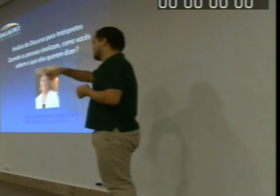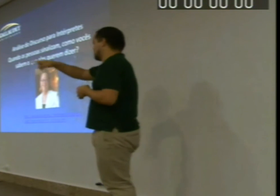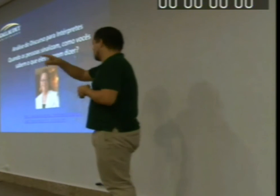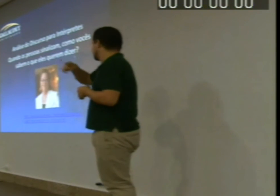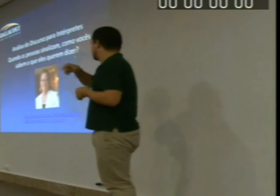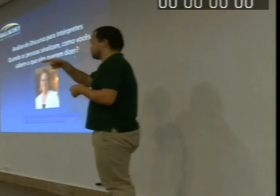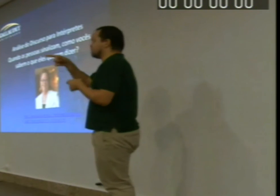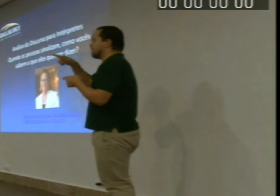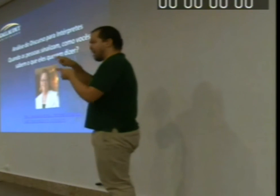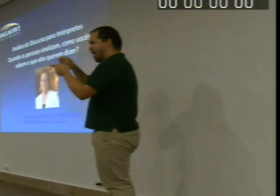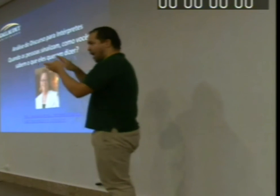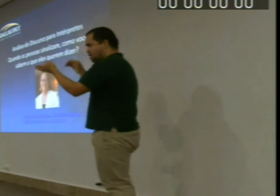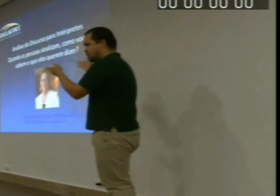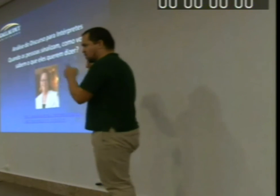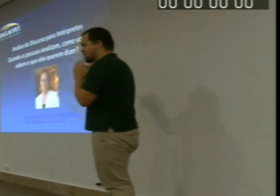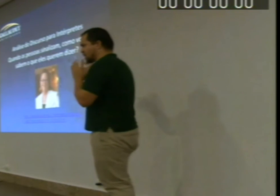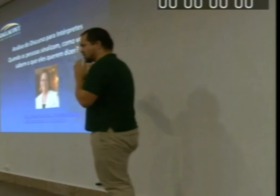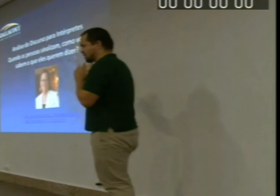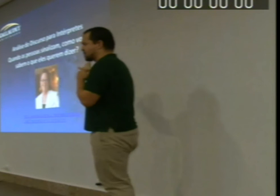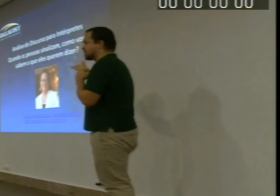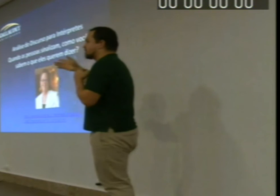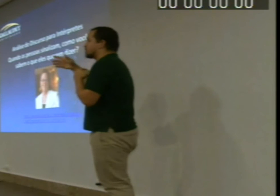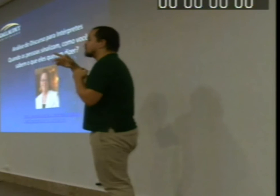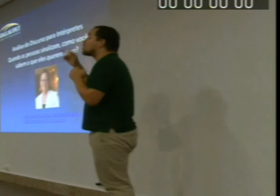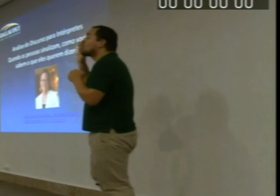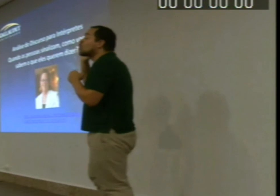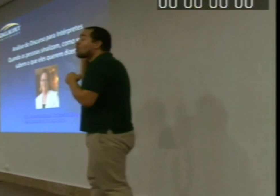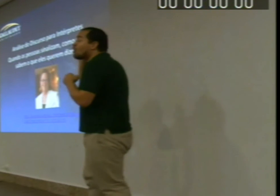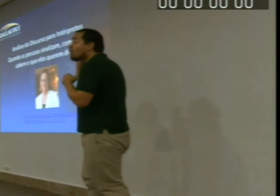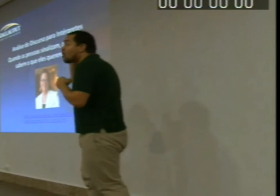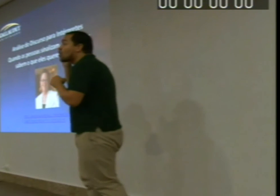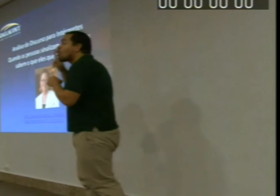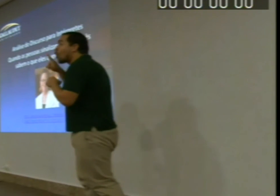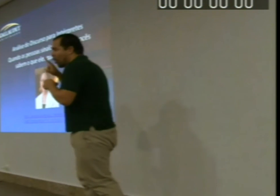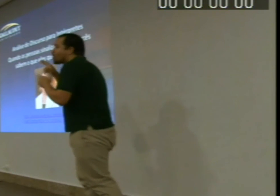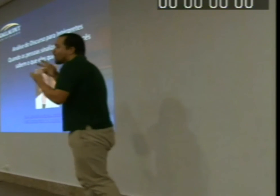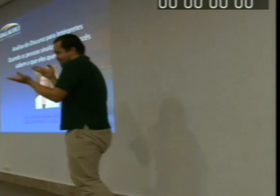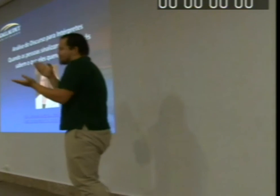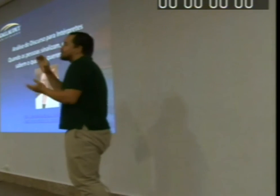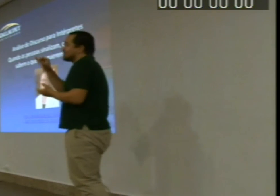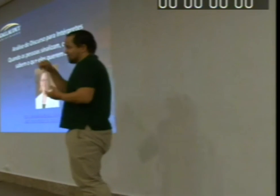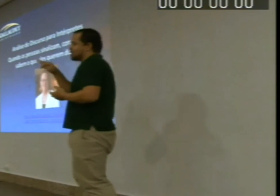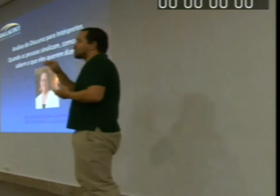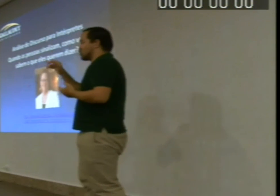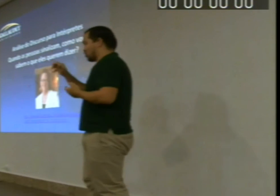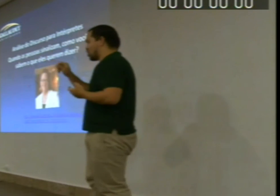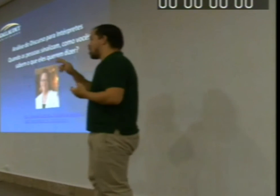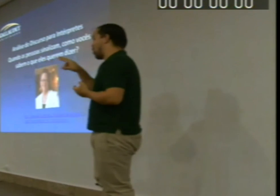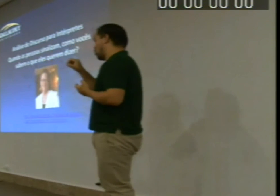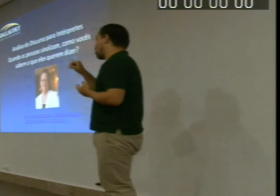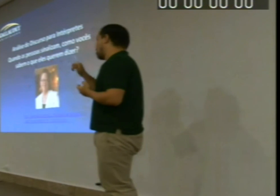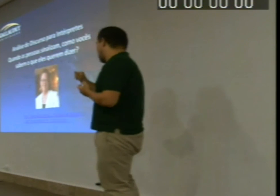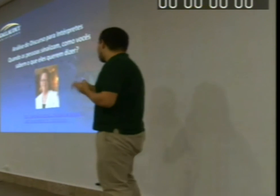pesquisa os intérpretes conhecem os intérpretes conhecem essa pesquisadora pelo